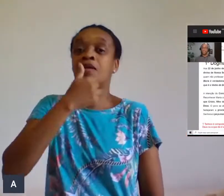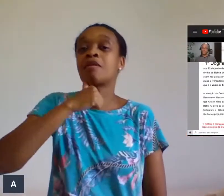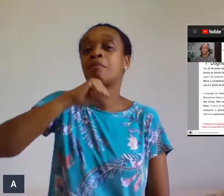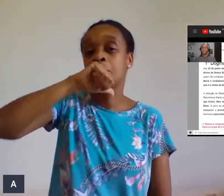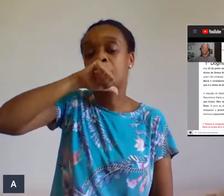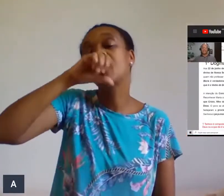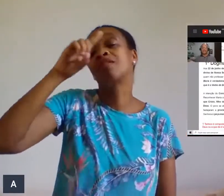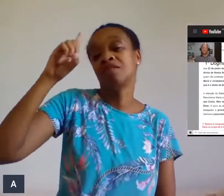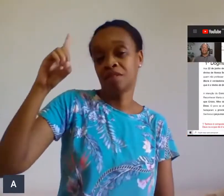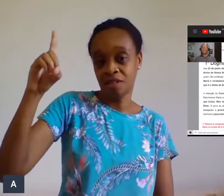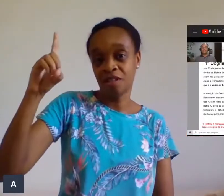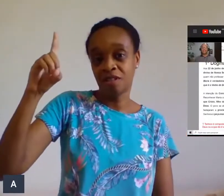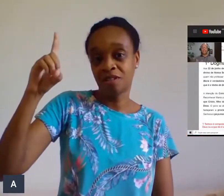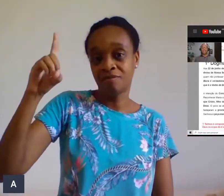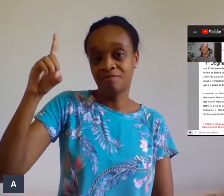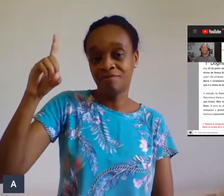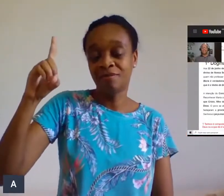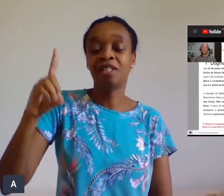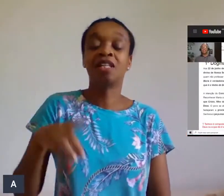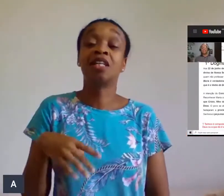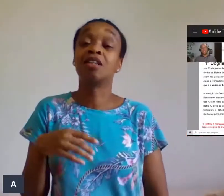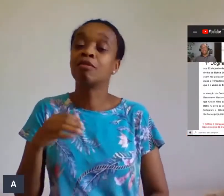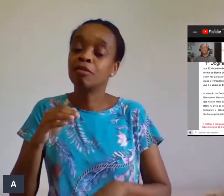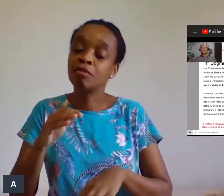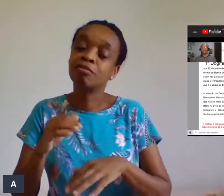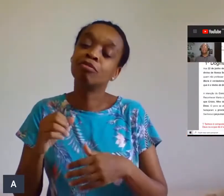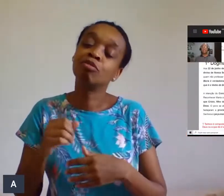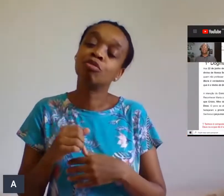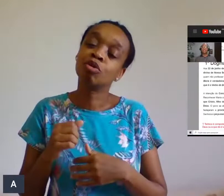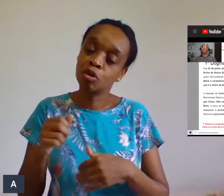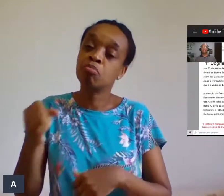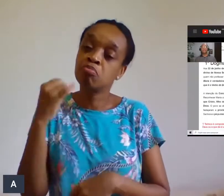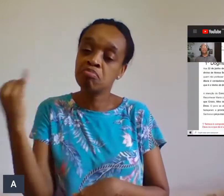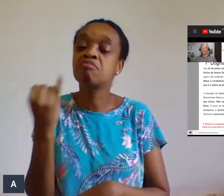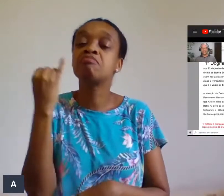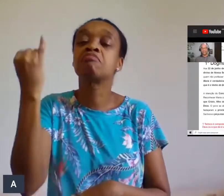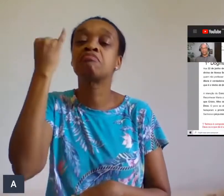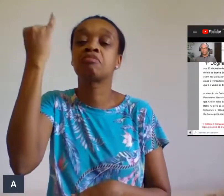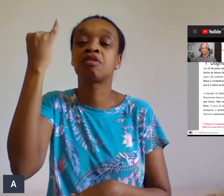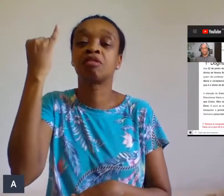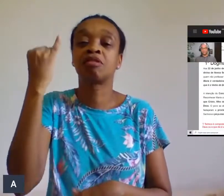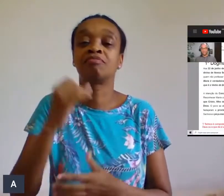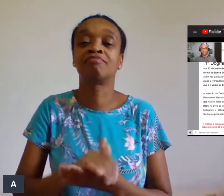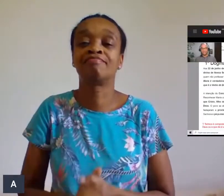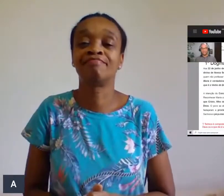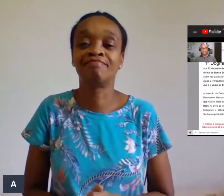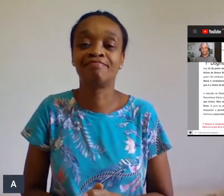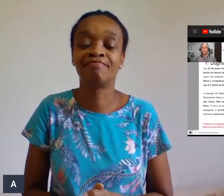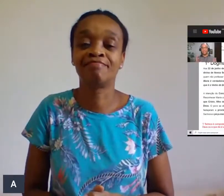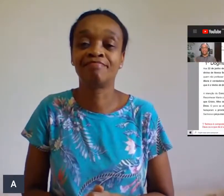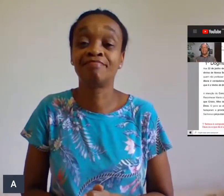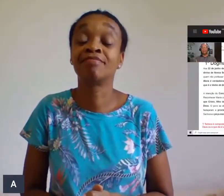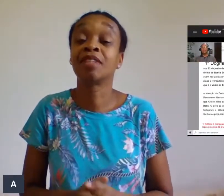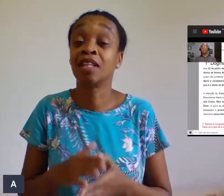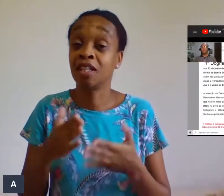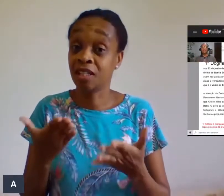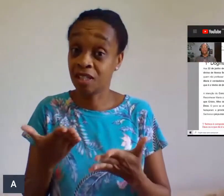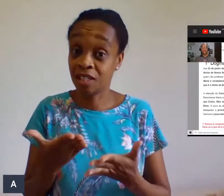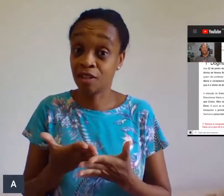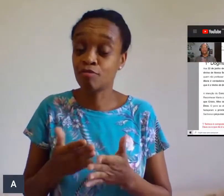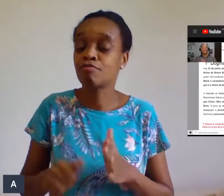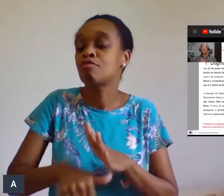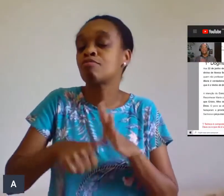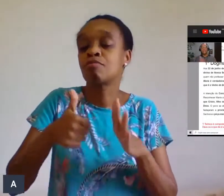Nossa Senhora é a peça mestra na teologia marial. Tá? Então, esse é o